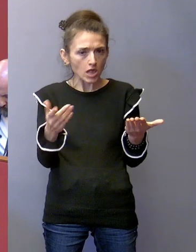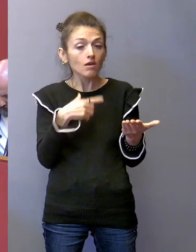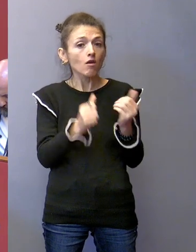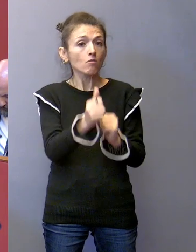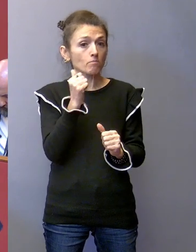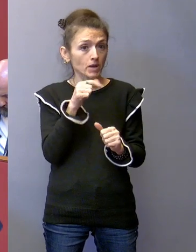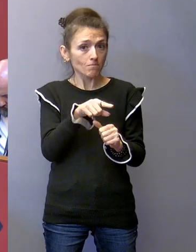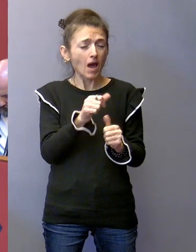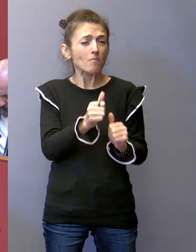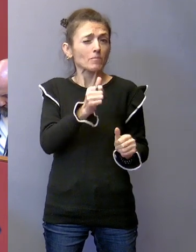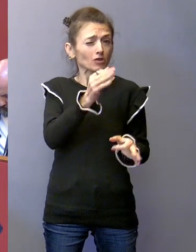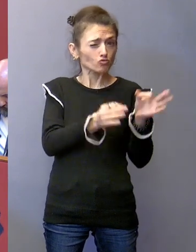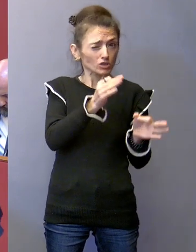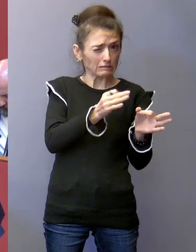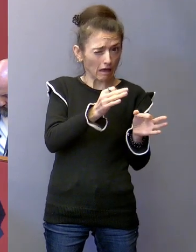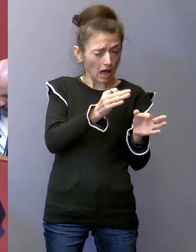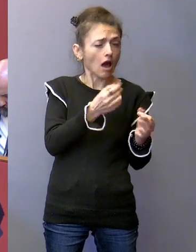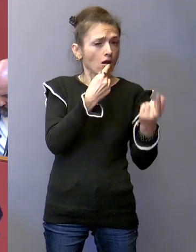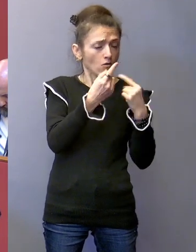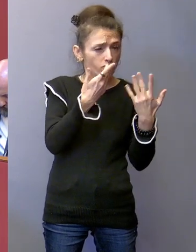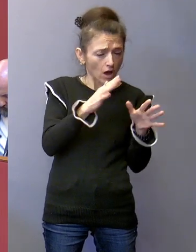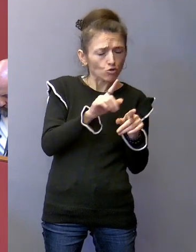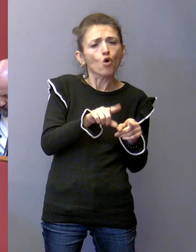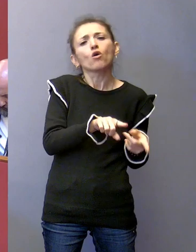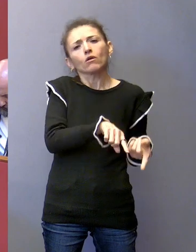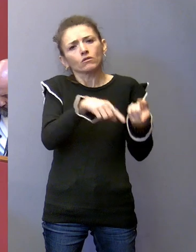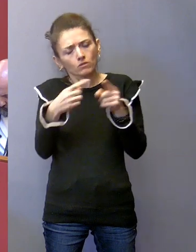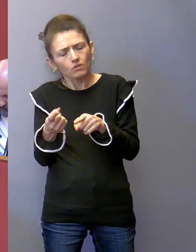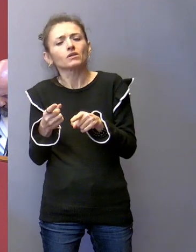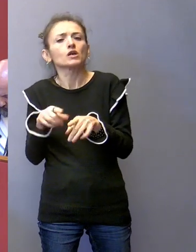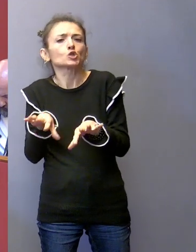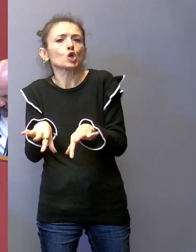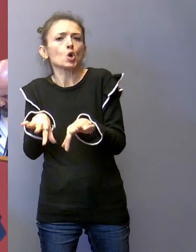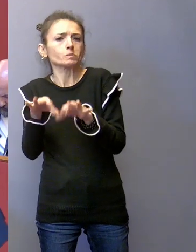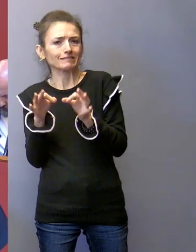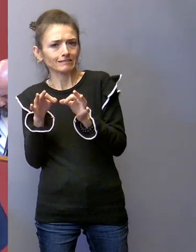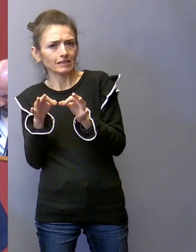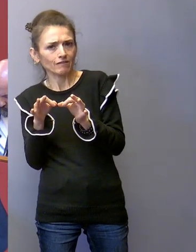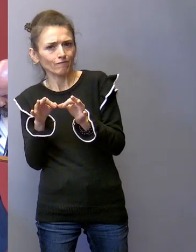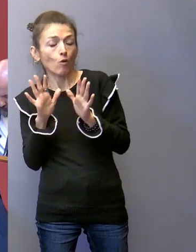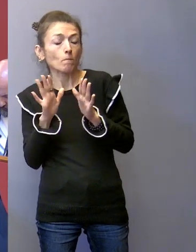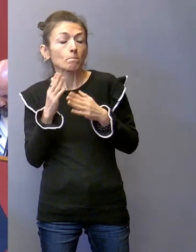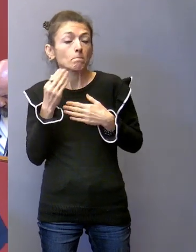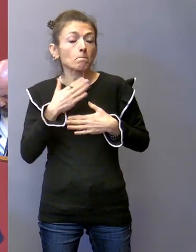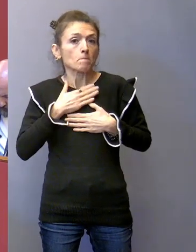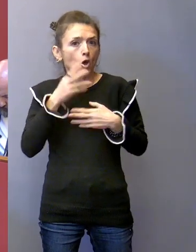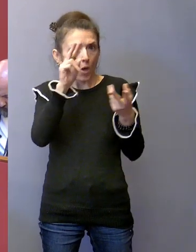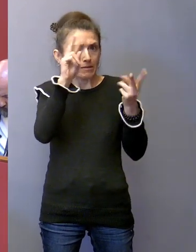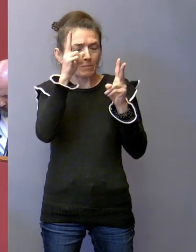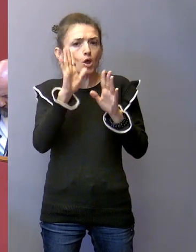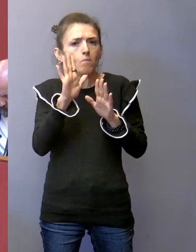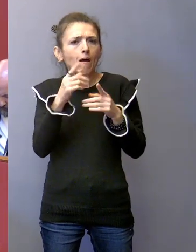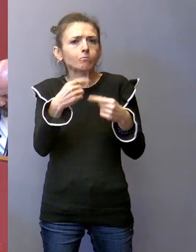poi affrontiamo il tema soggettivo è una mia lettura può essere sbagliata ma salva salva il testo in questo modo Quindi